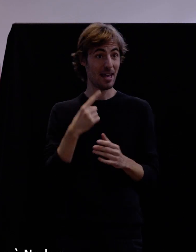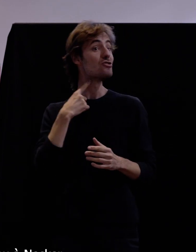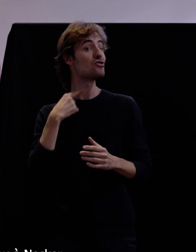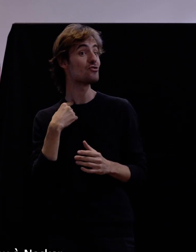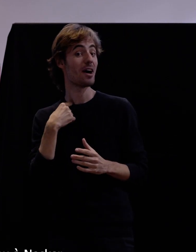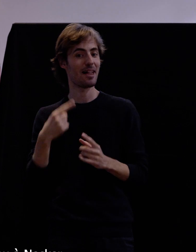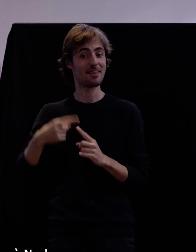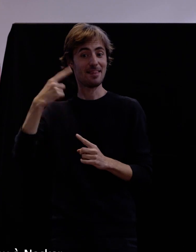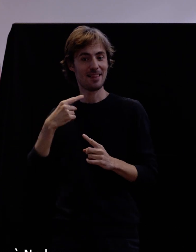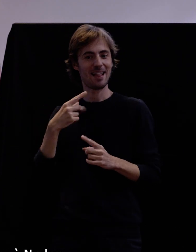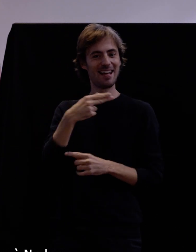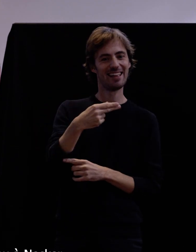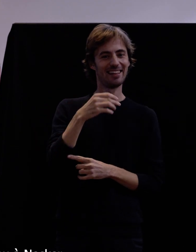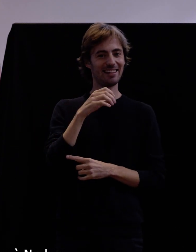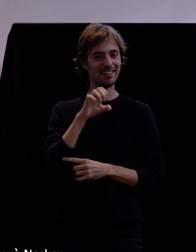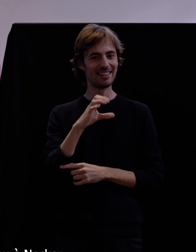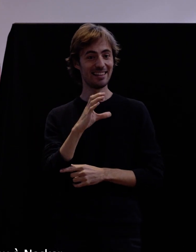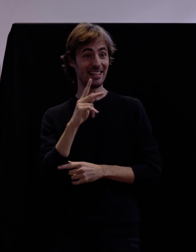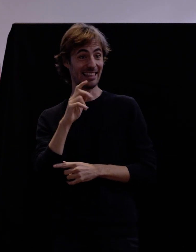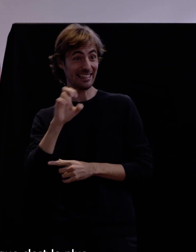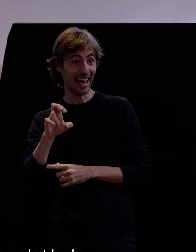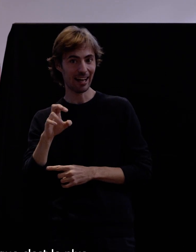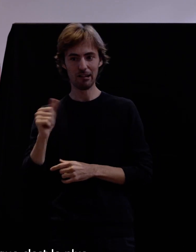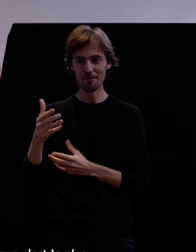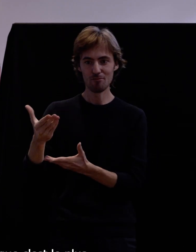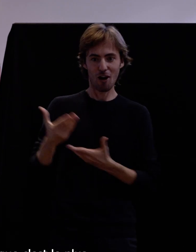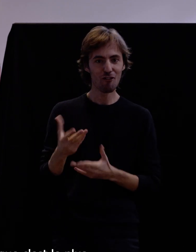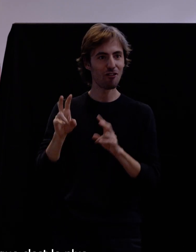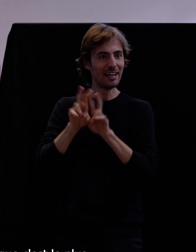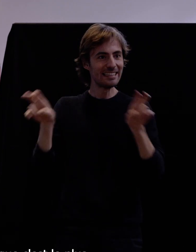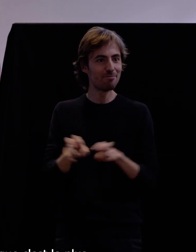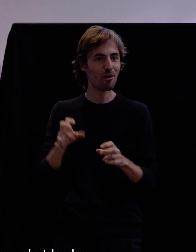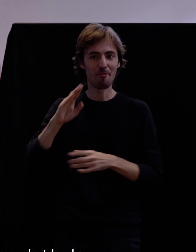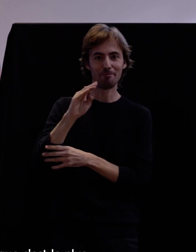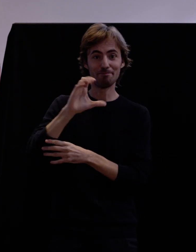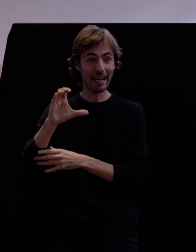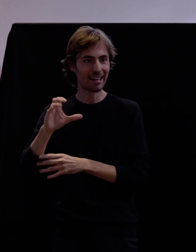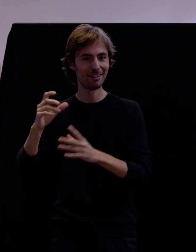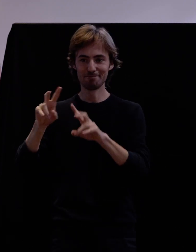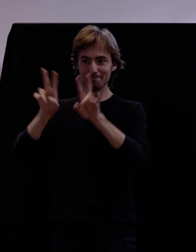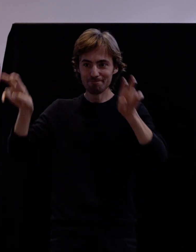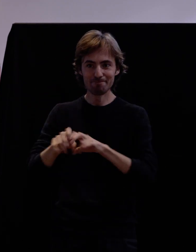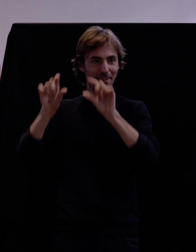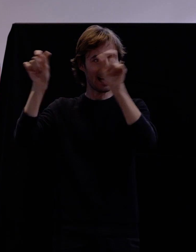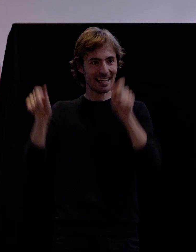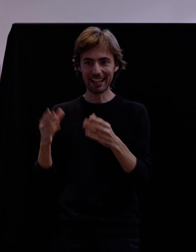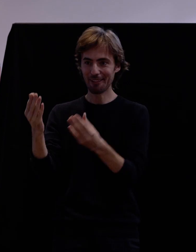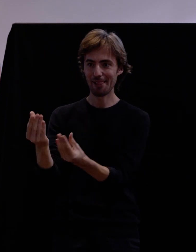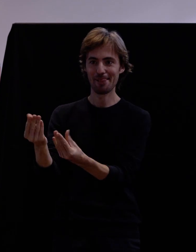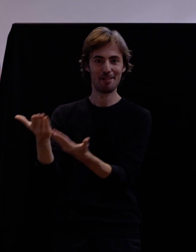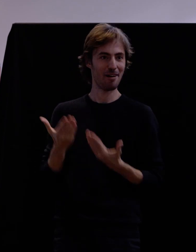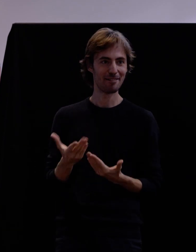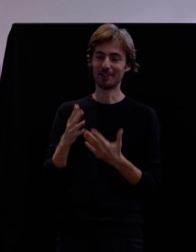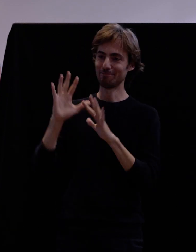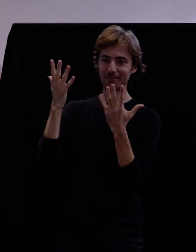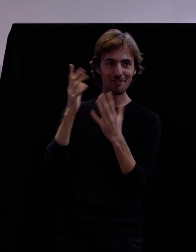m'offrir en cadeau à Necker son diplôme du bac encadré. Et je peux vous dire que c'est le plus beau tableau qui est dans mon bureau. Donc bravo Léo